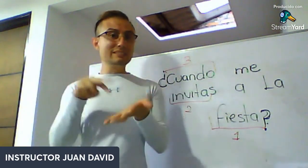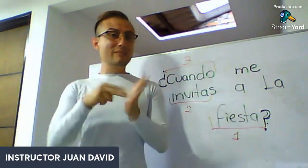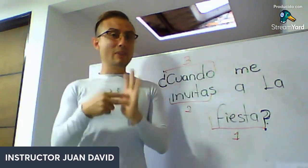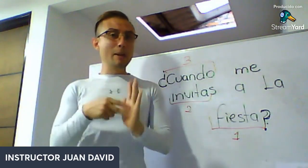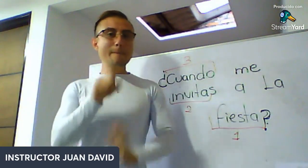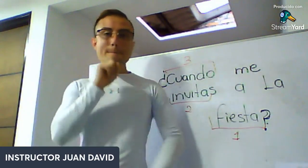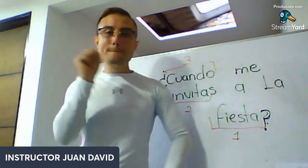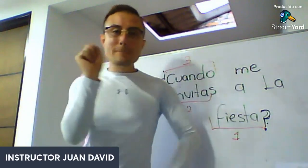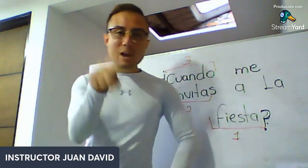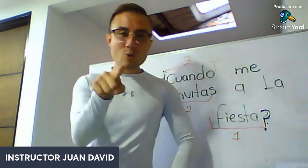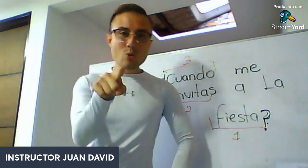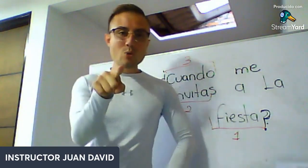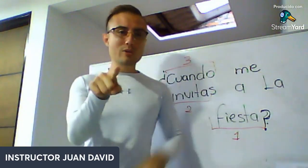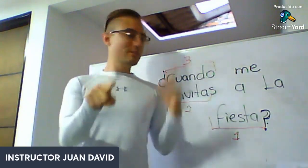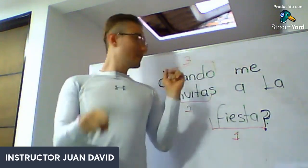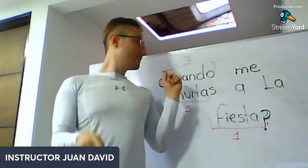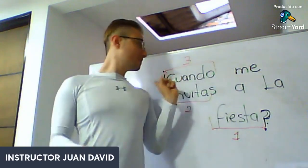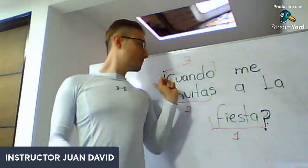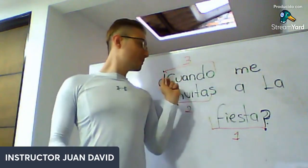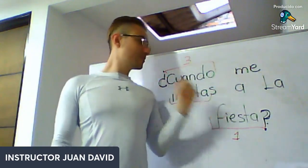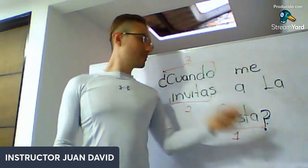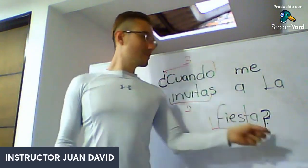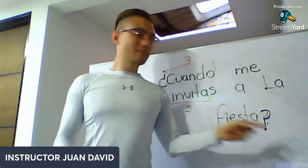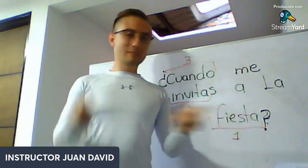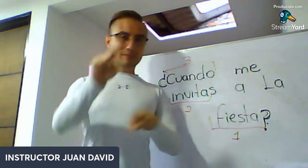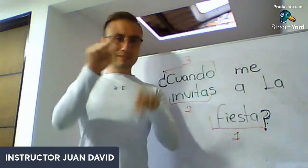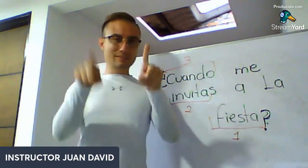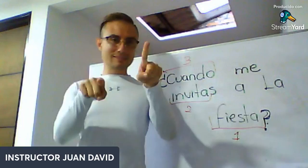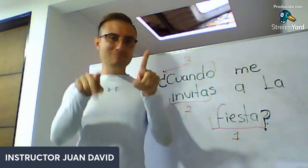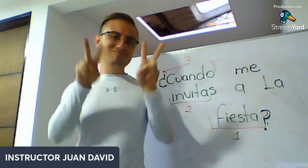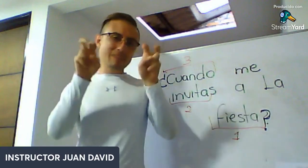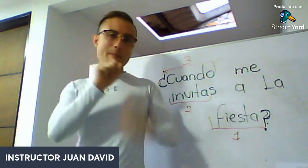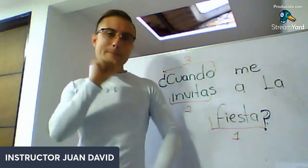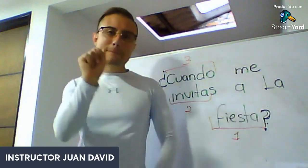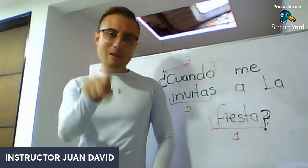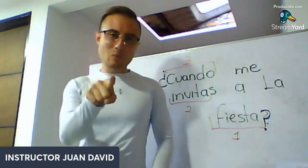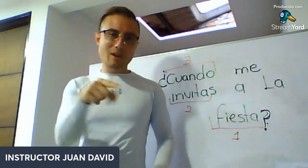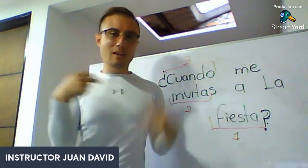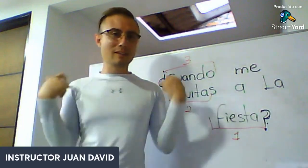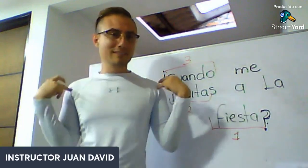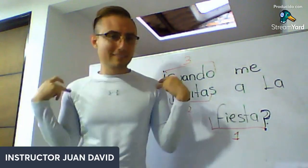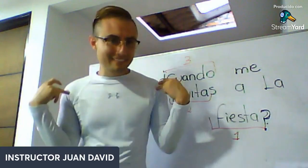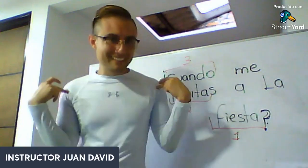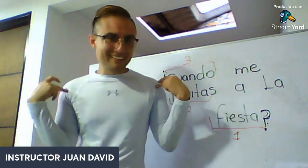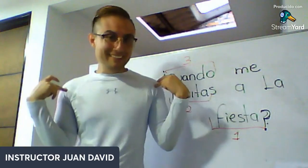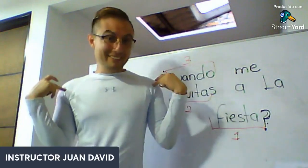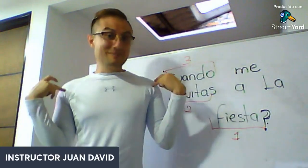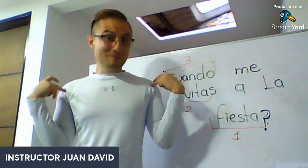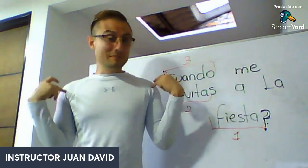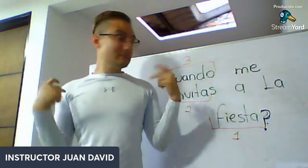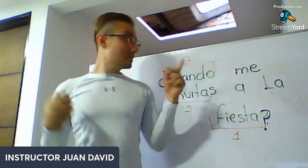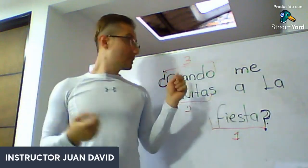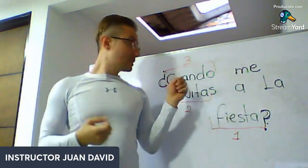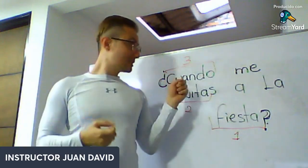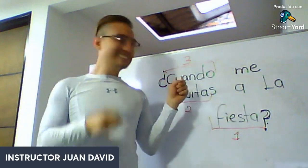si pronunció un poco los hombros y significa pregunta si es la interrogación como tal